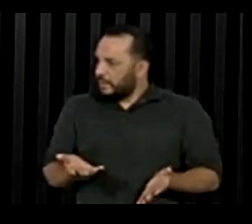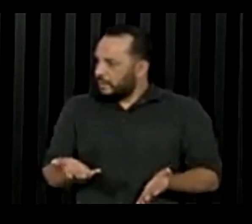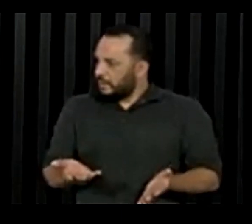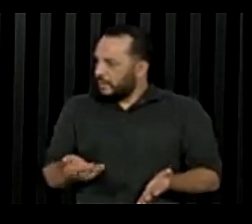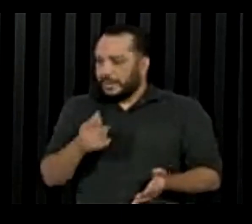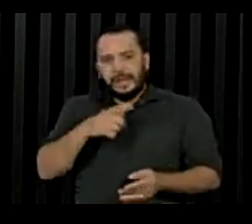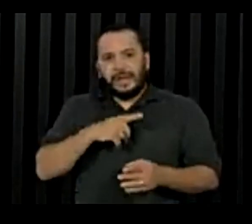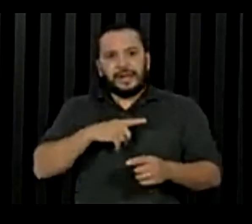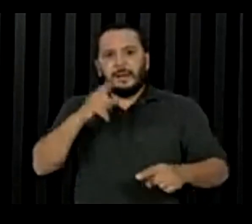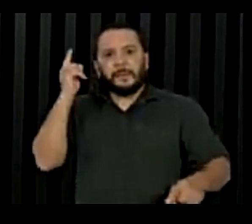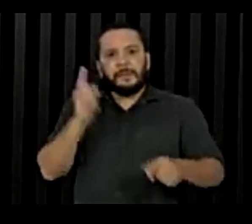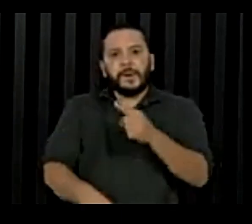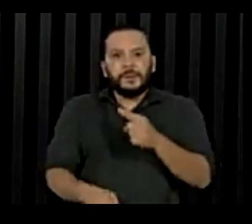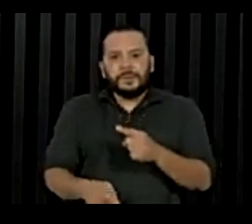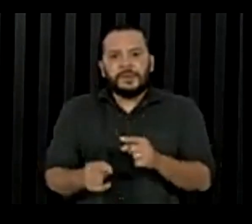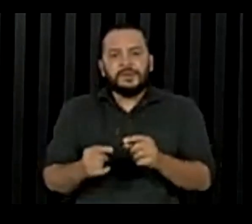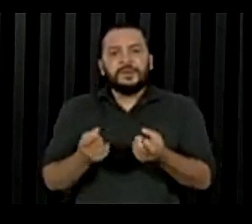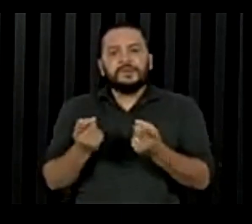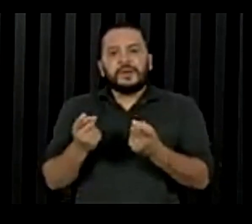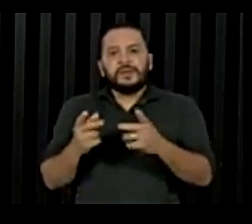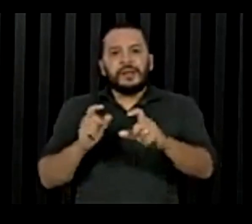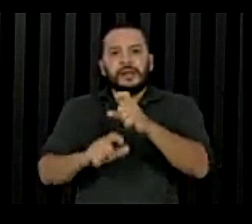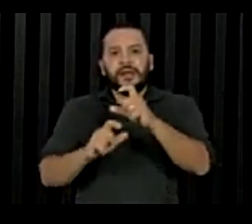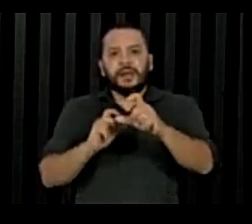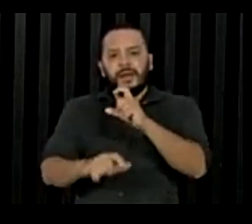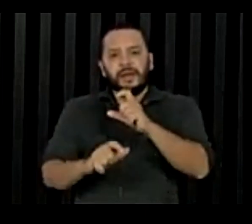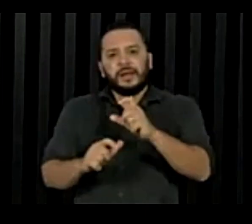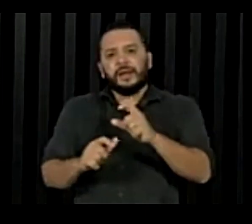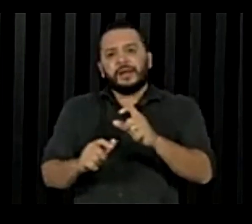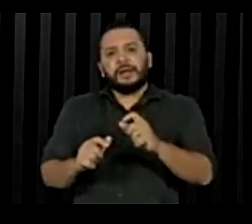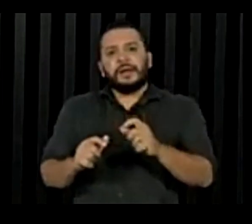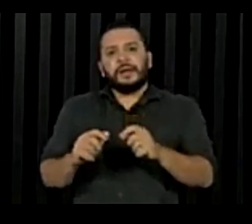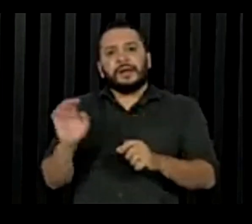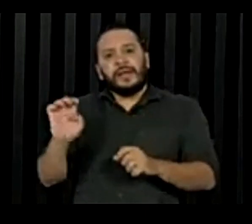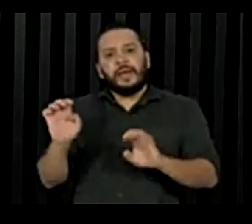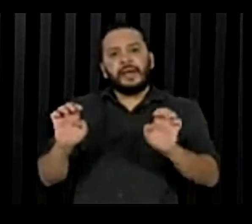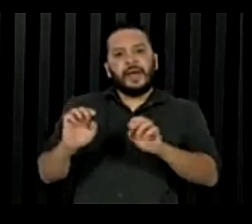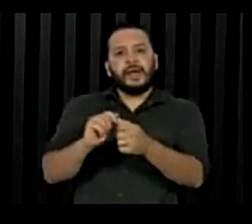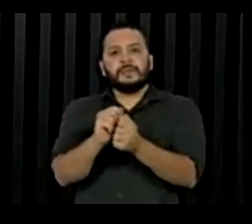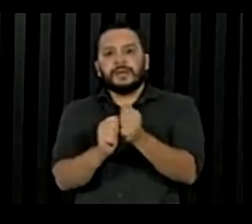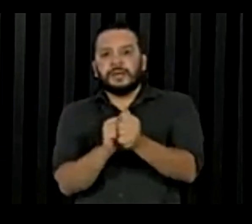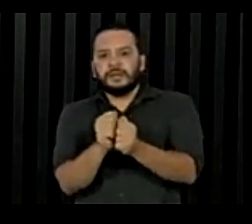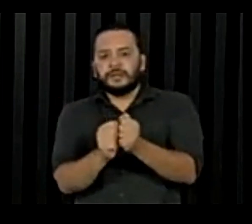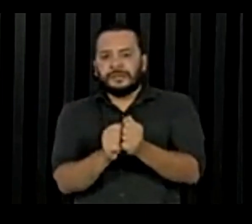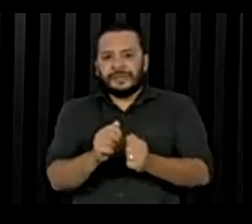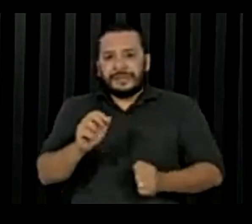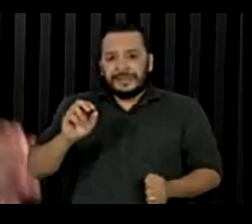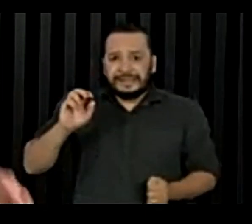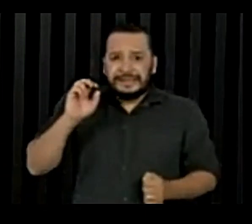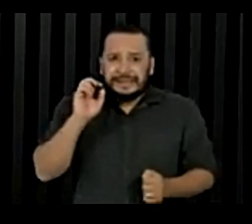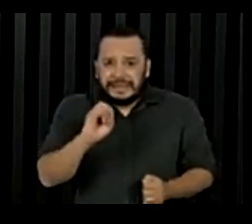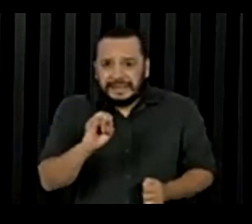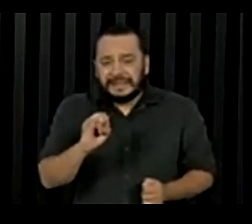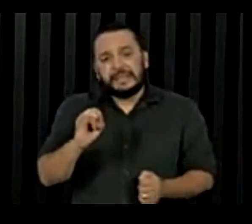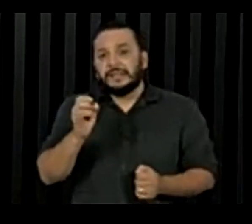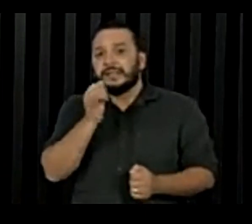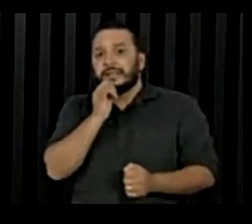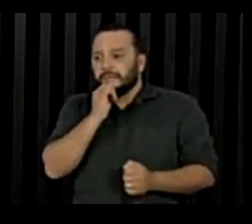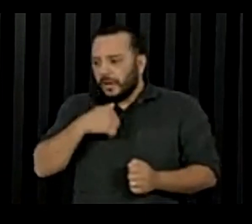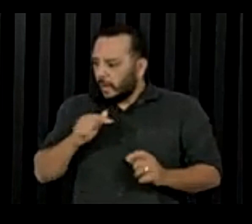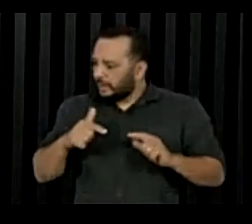uma censura histórica, que se nada for feito, isso vai entrar nos livros de história como o povo permitiu que ele fizesse